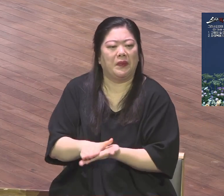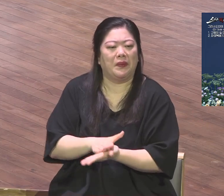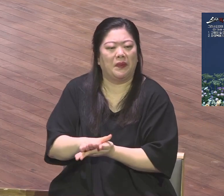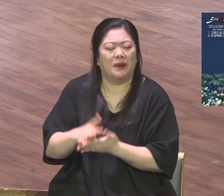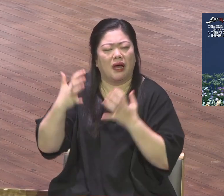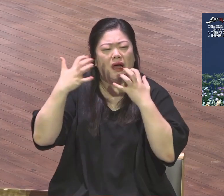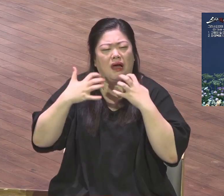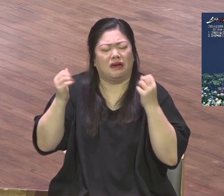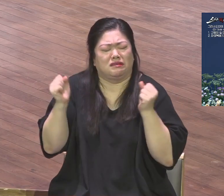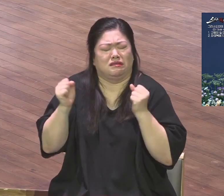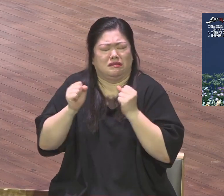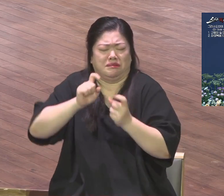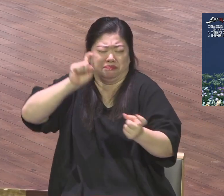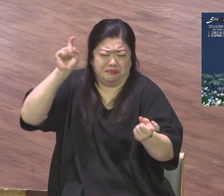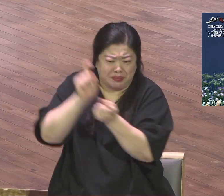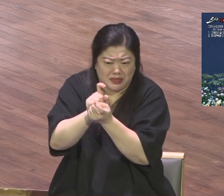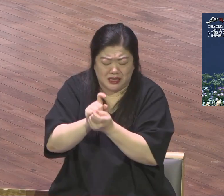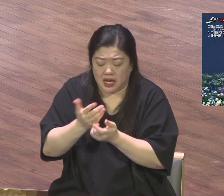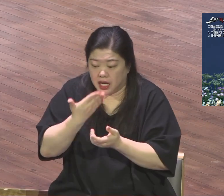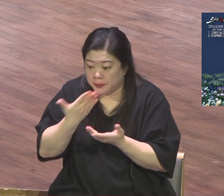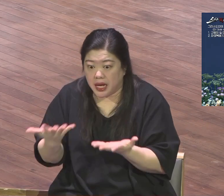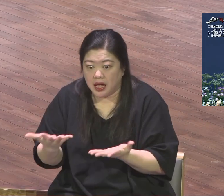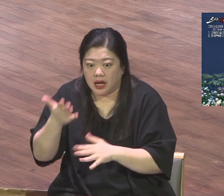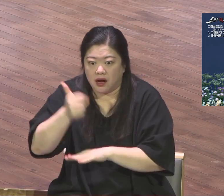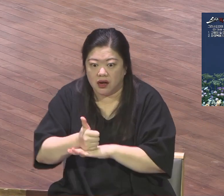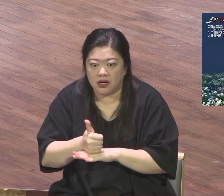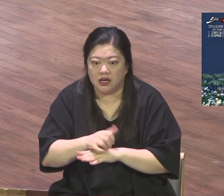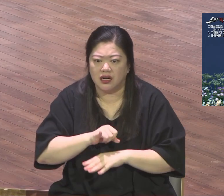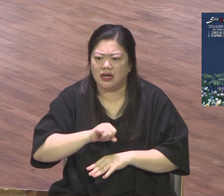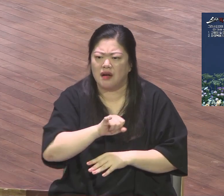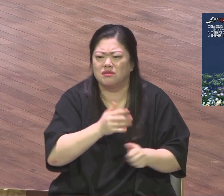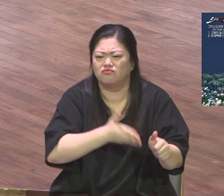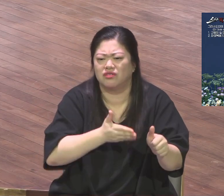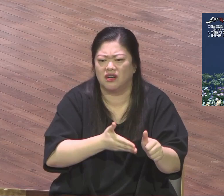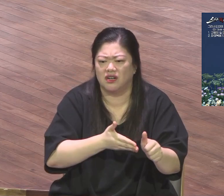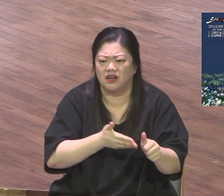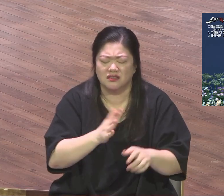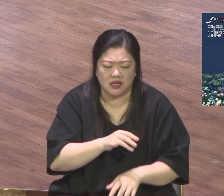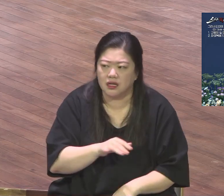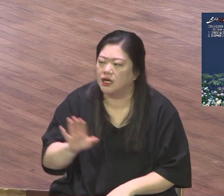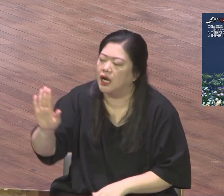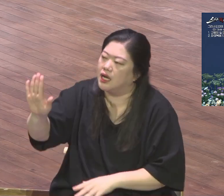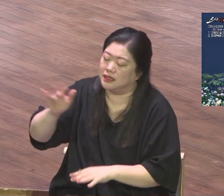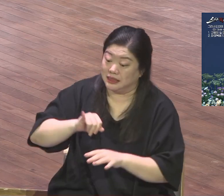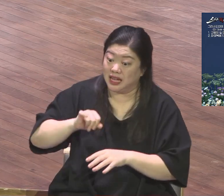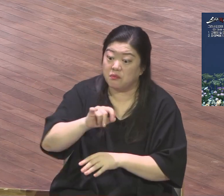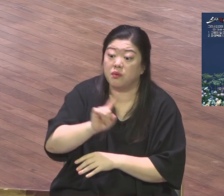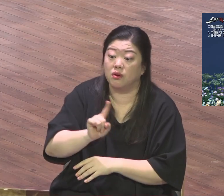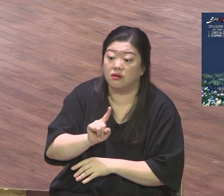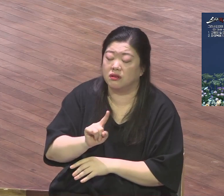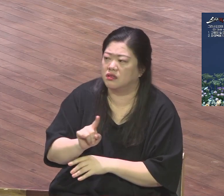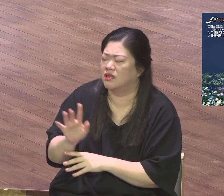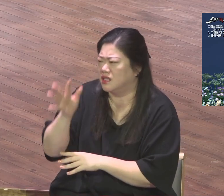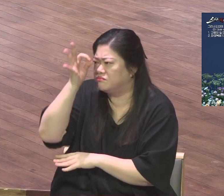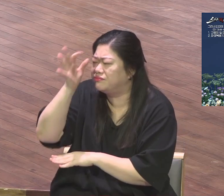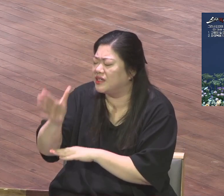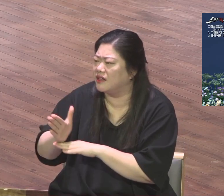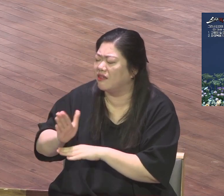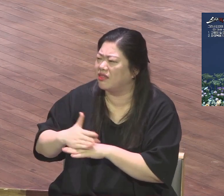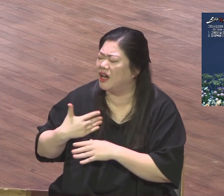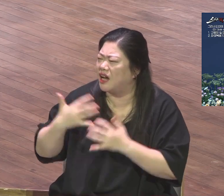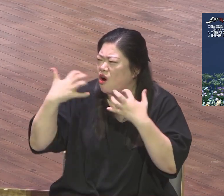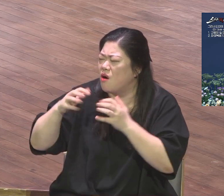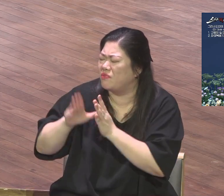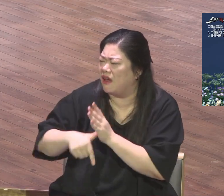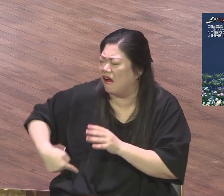개미는 너무 열심히 일을 하다 보니까 허리에 디스크가 생겼어요. 그래 이제 병원에 입원을 하고 약값이